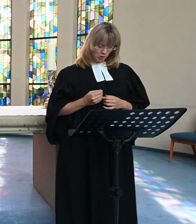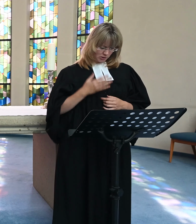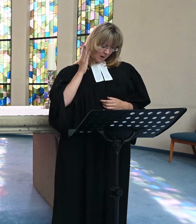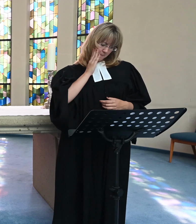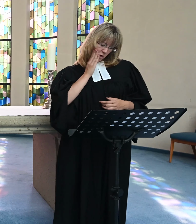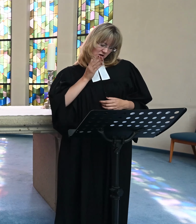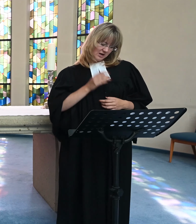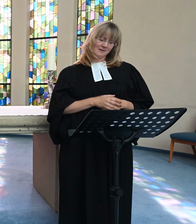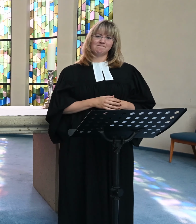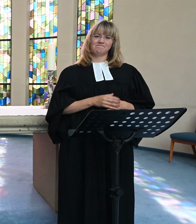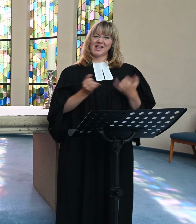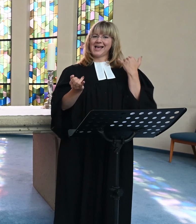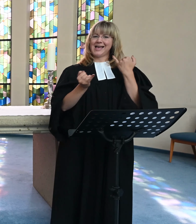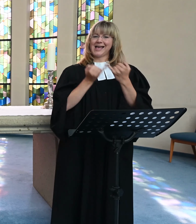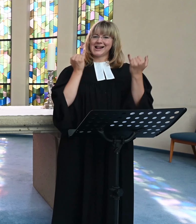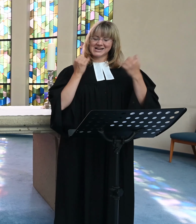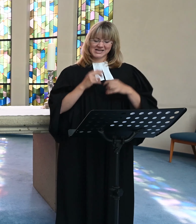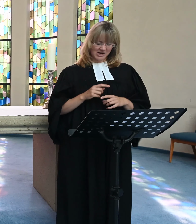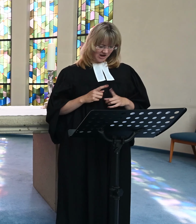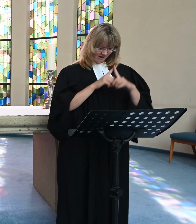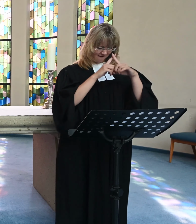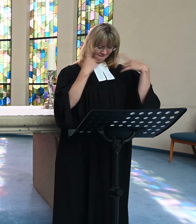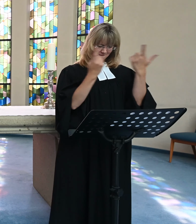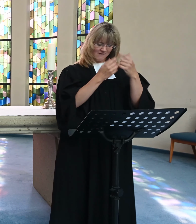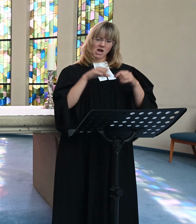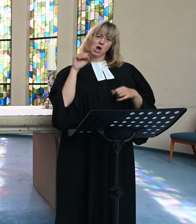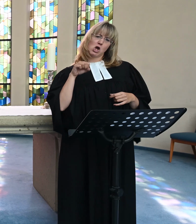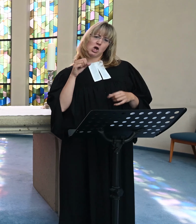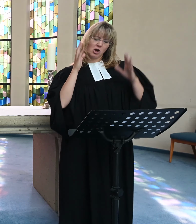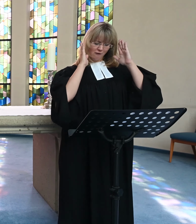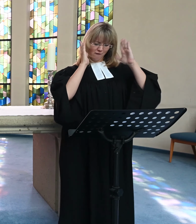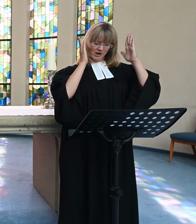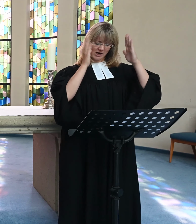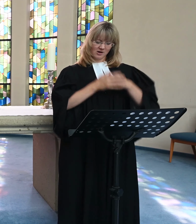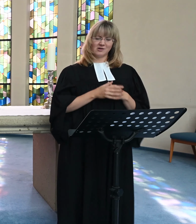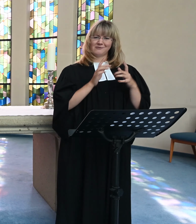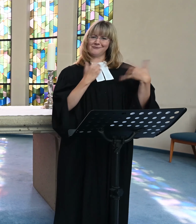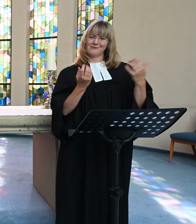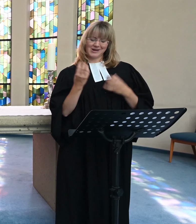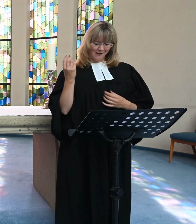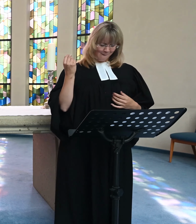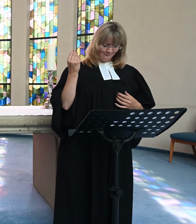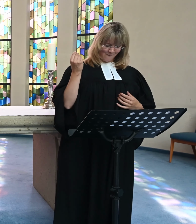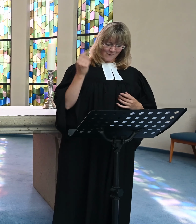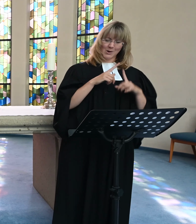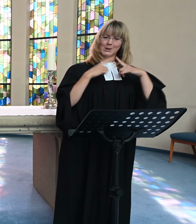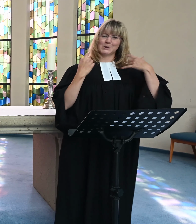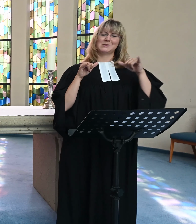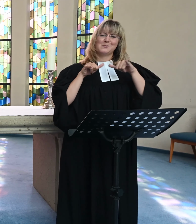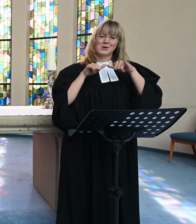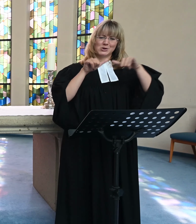aufmerksam jede und jeden von uns kennt, mit all unseren Wünschen und Bedürfnissen.